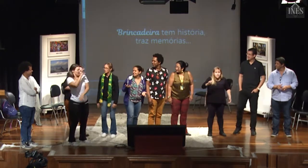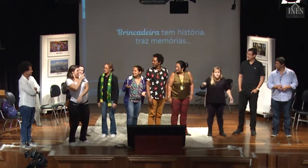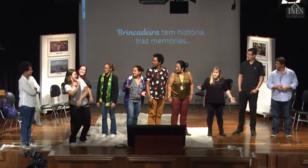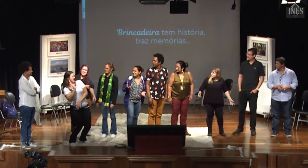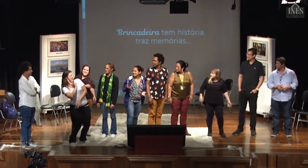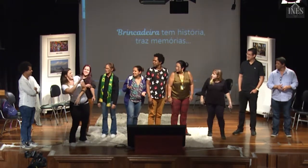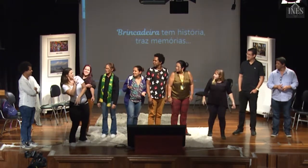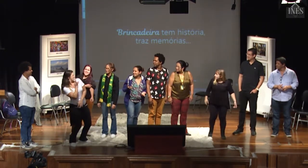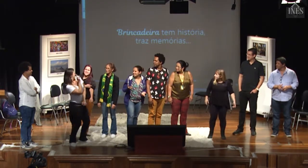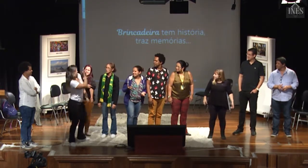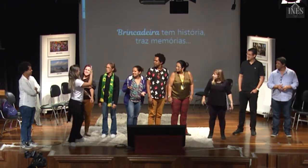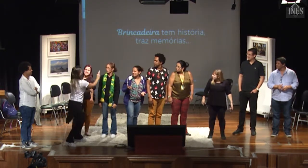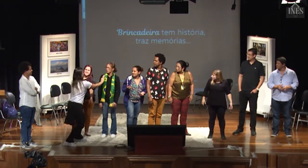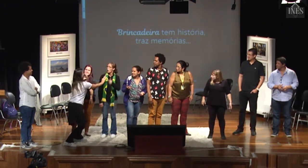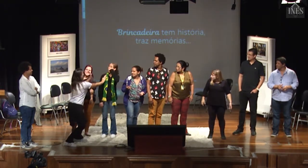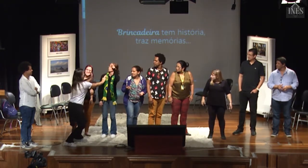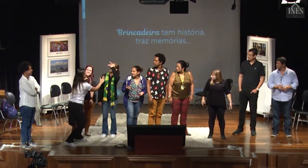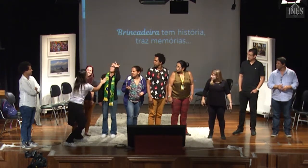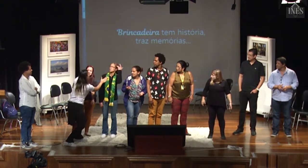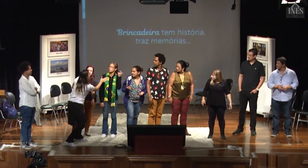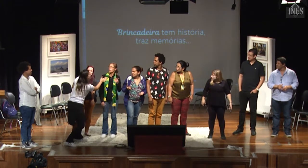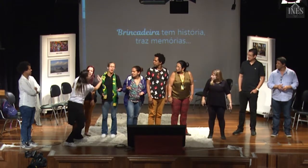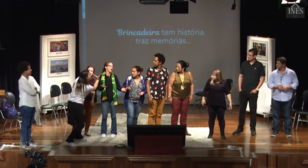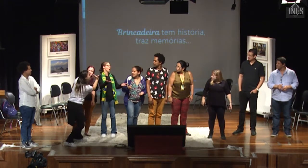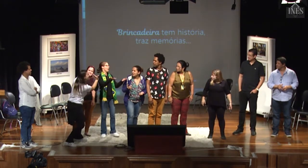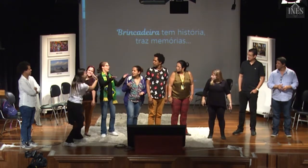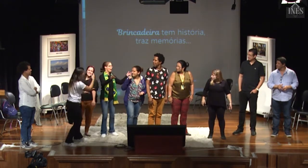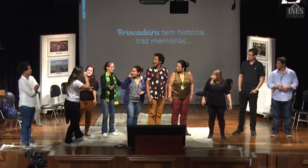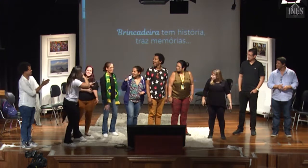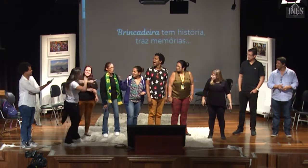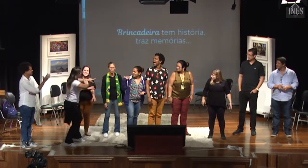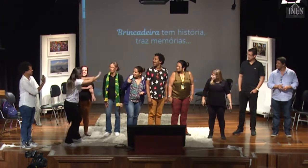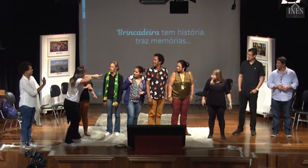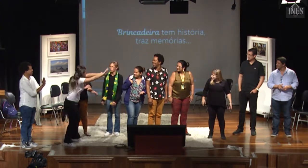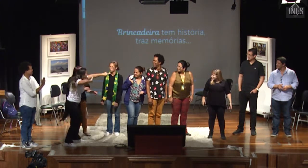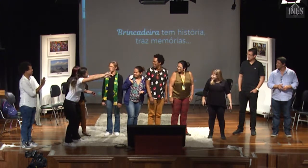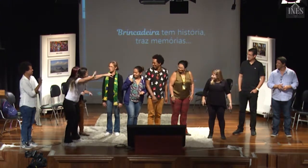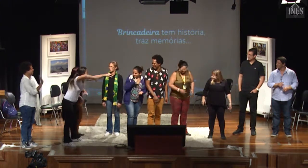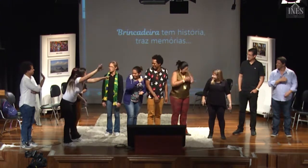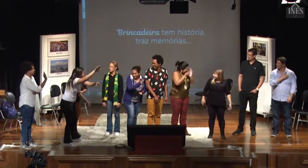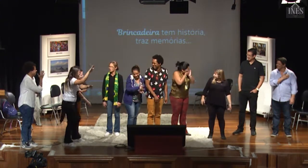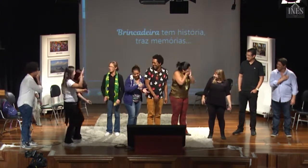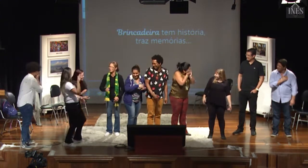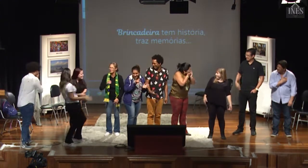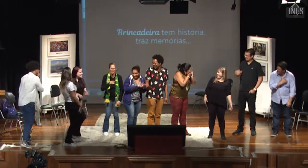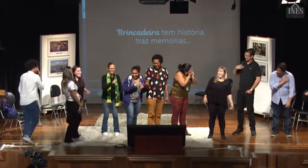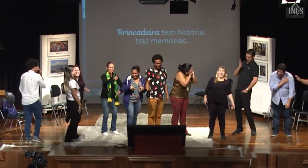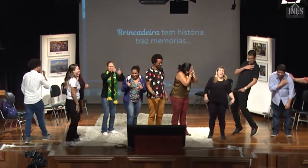Estava conversando, o mosquito me picou, eu bati, bateu na outra pessoa e eu retirei. Todo